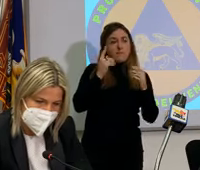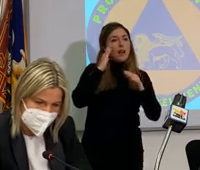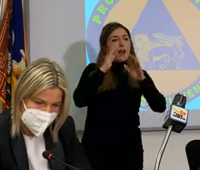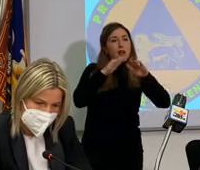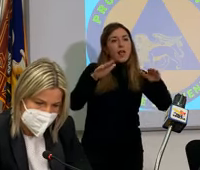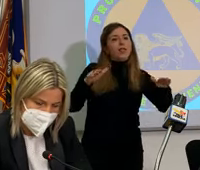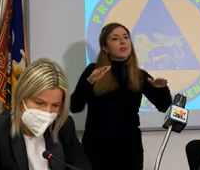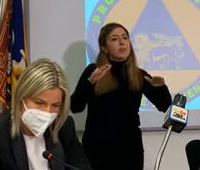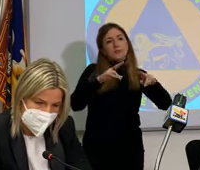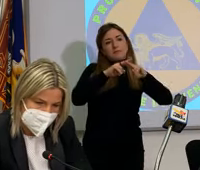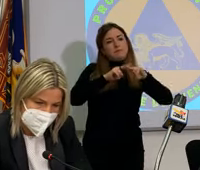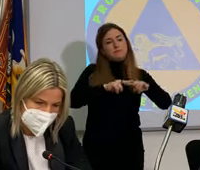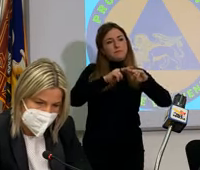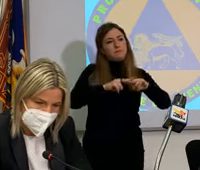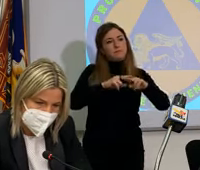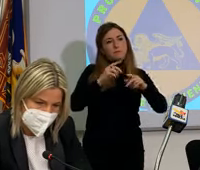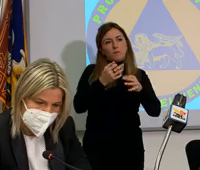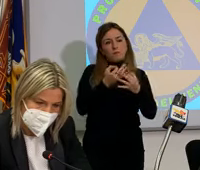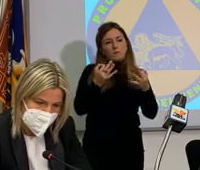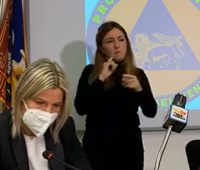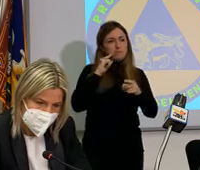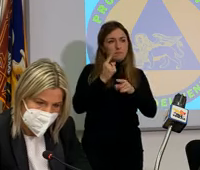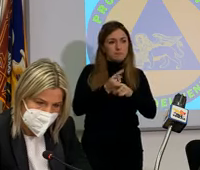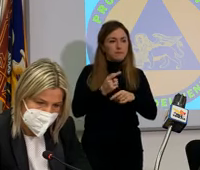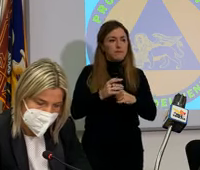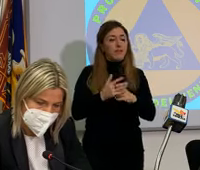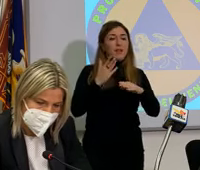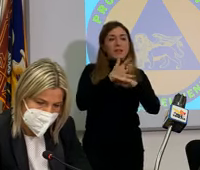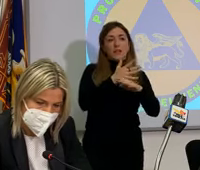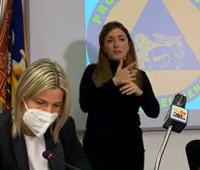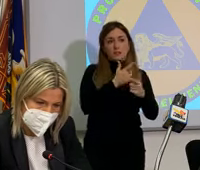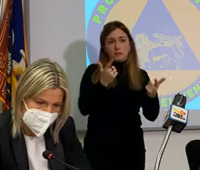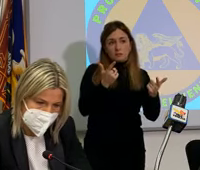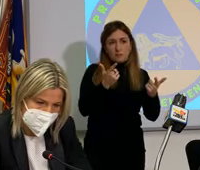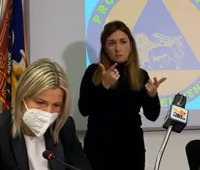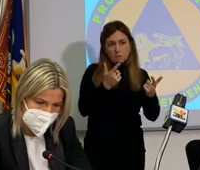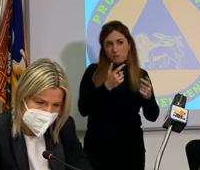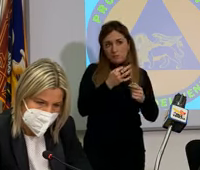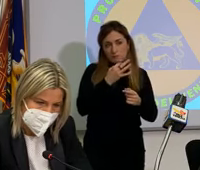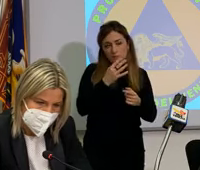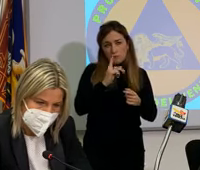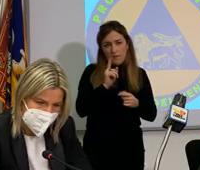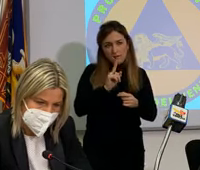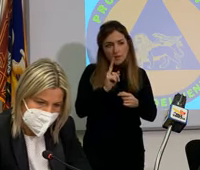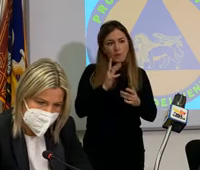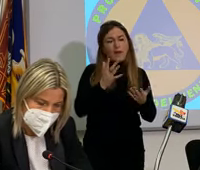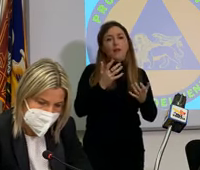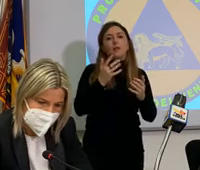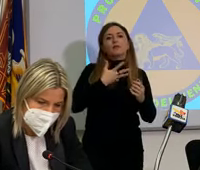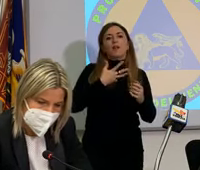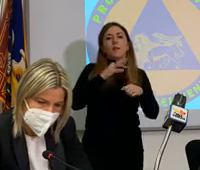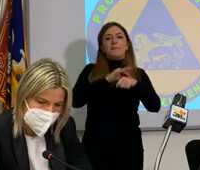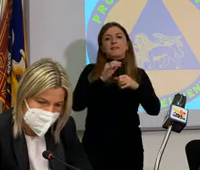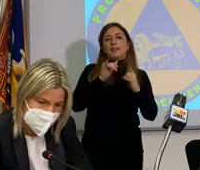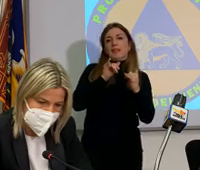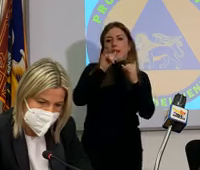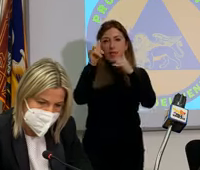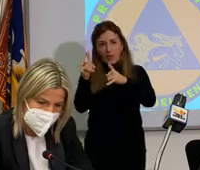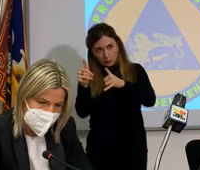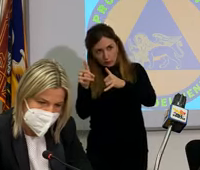non ci siano ingressi ma come dicevamo l'altra volta perché le uscite compensano le entrate quindi abbiamo pazienti che escono